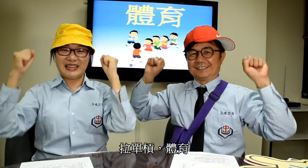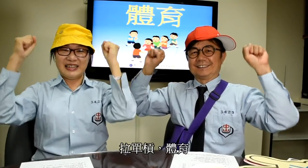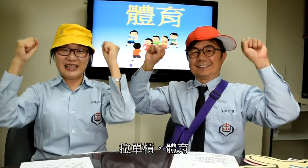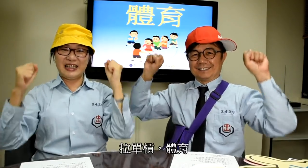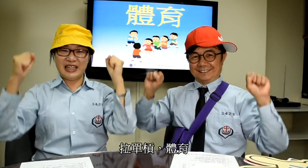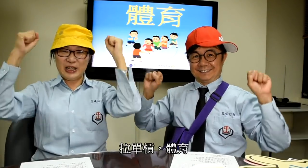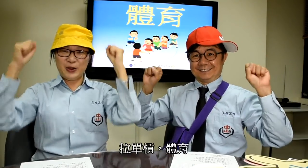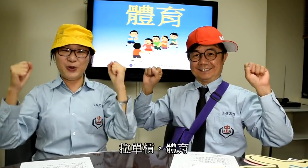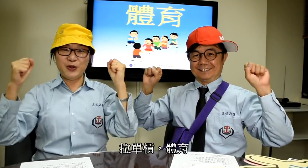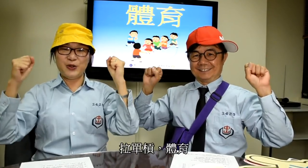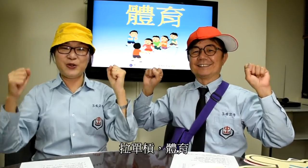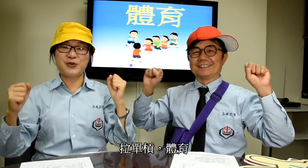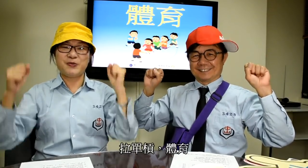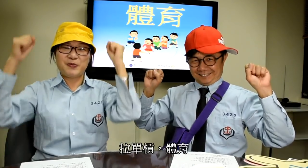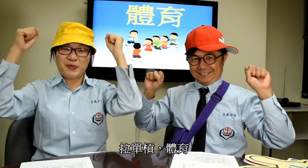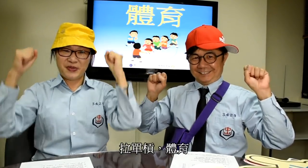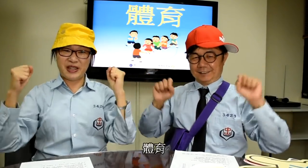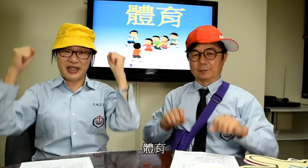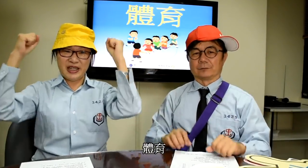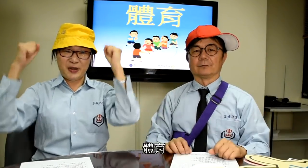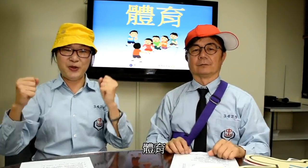体育，体育。